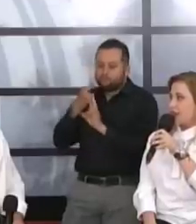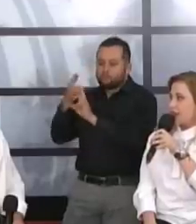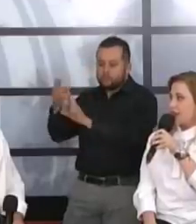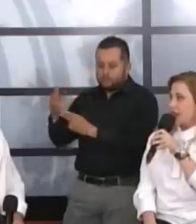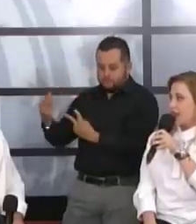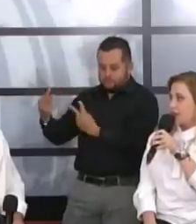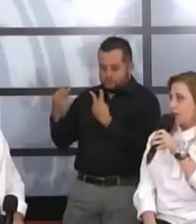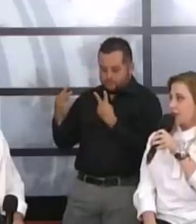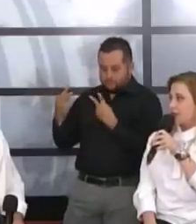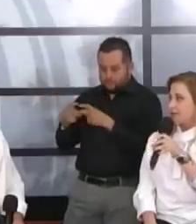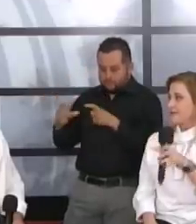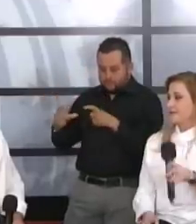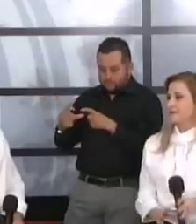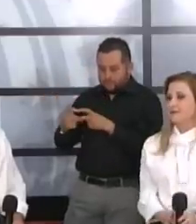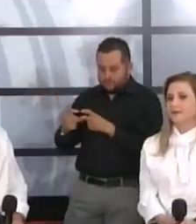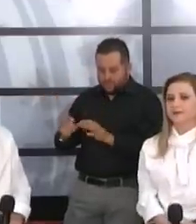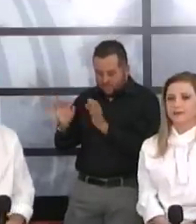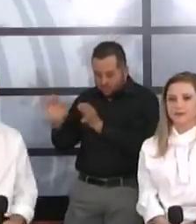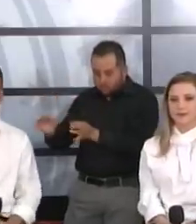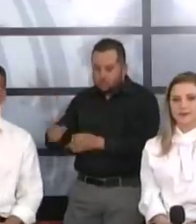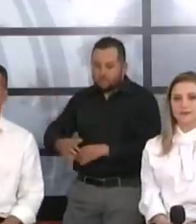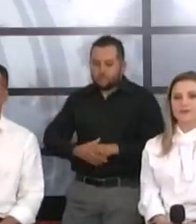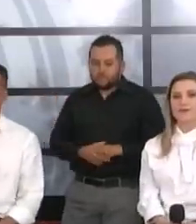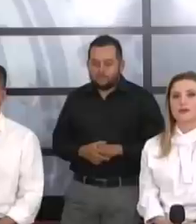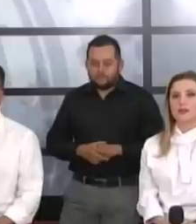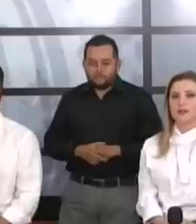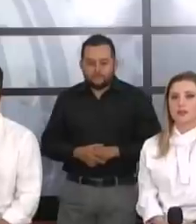vas a ver en el tarjetón.